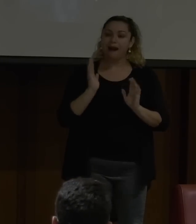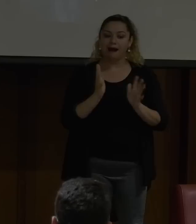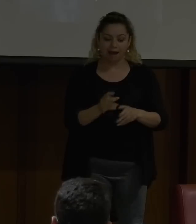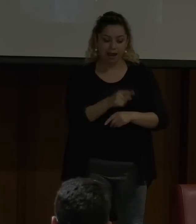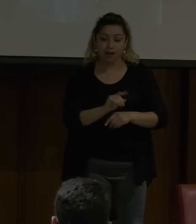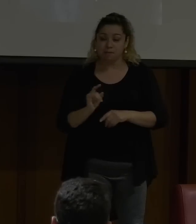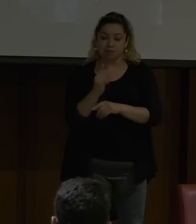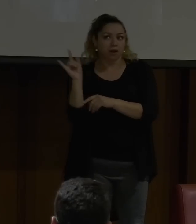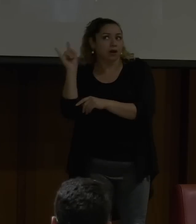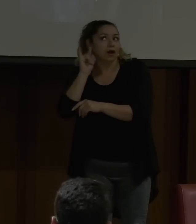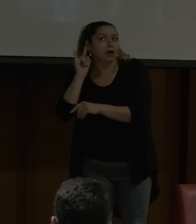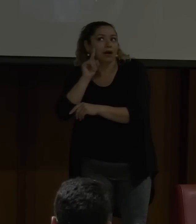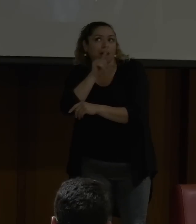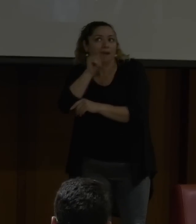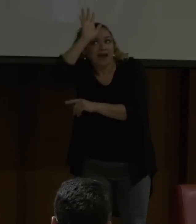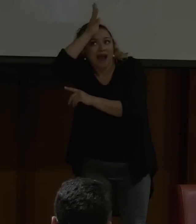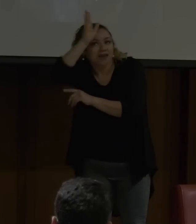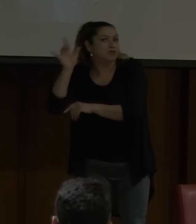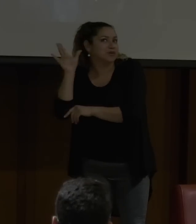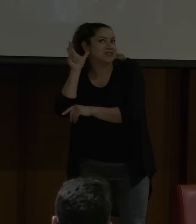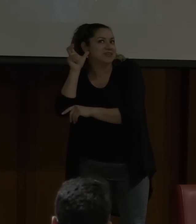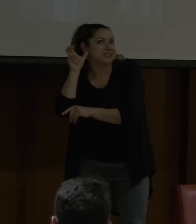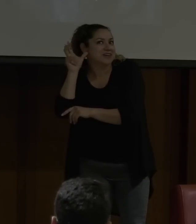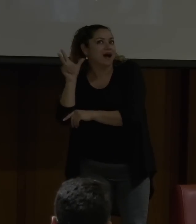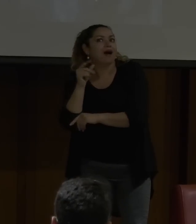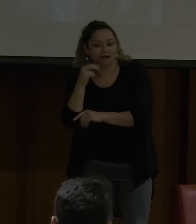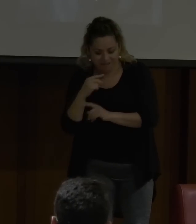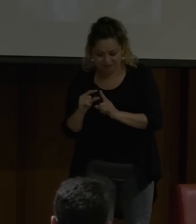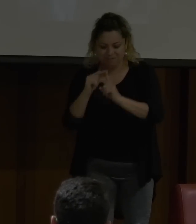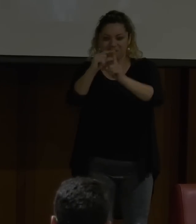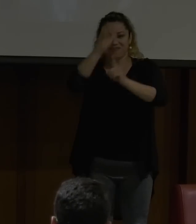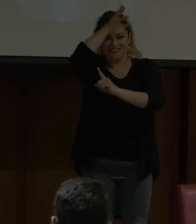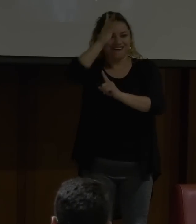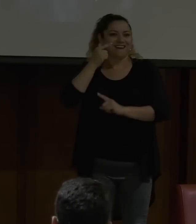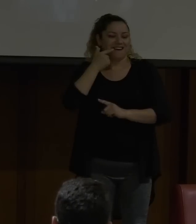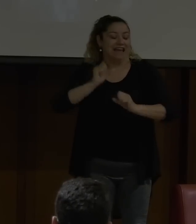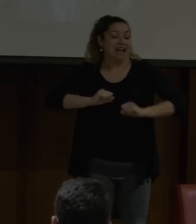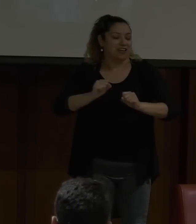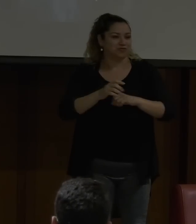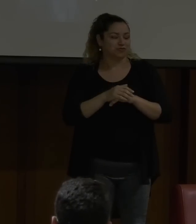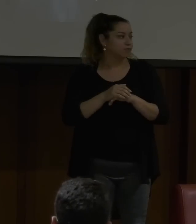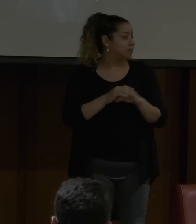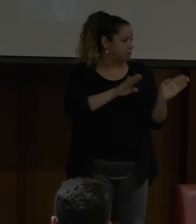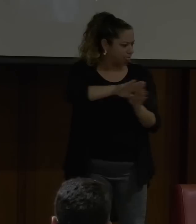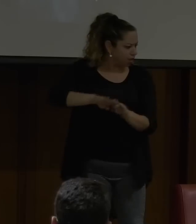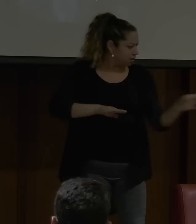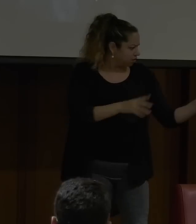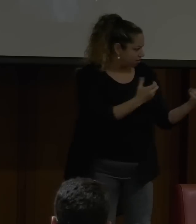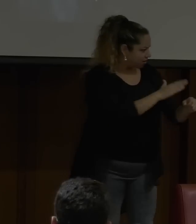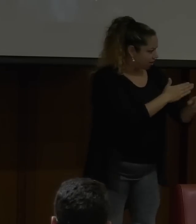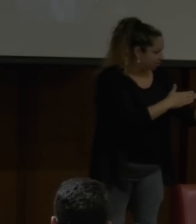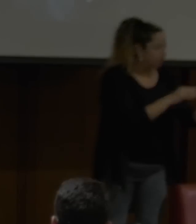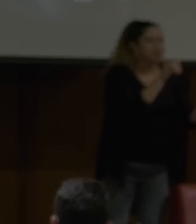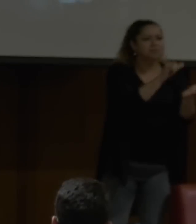premonición. Cierto. ¿Tocó a capela? Tocó a capela. Pero con ese vozarrón que tú tienes. Yo creo que me tocó a capela como lo hacía